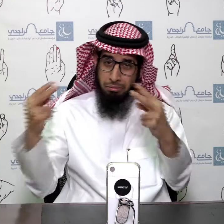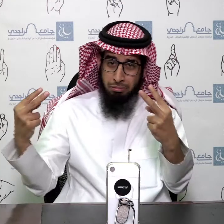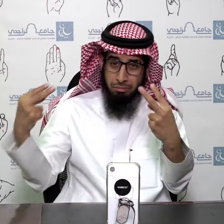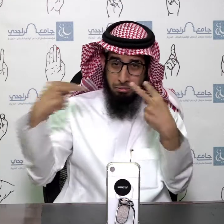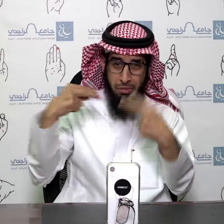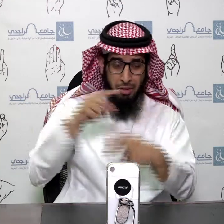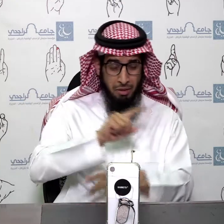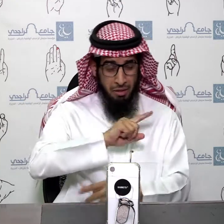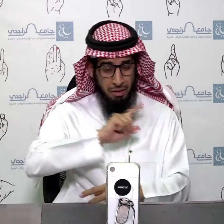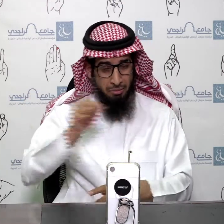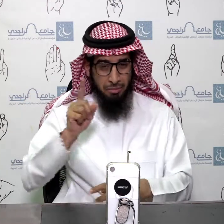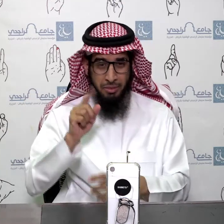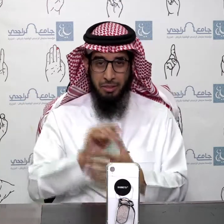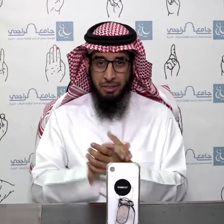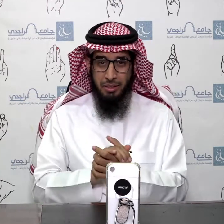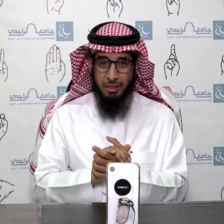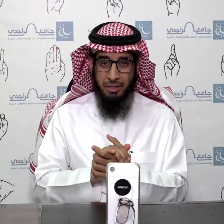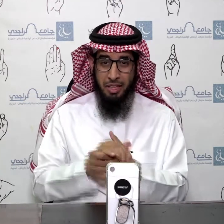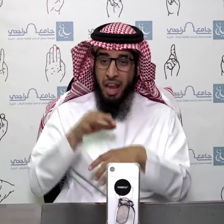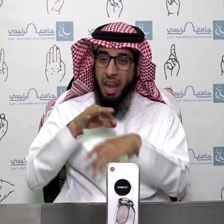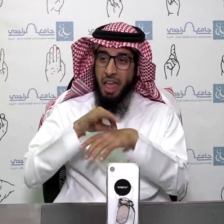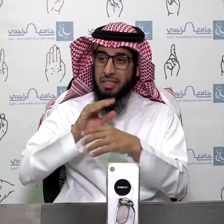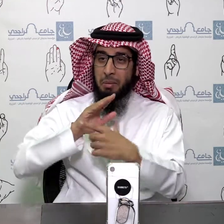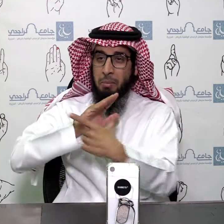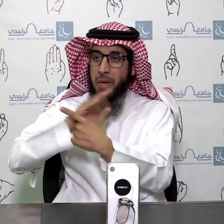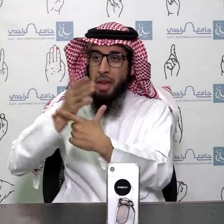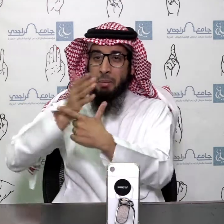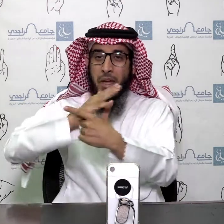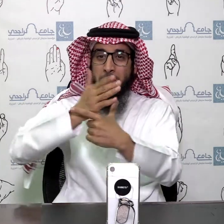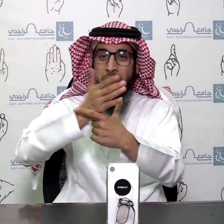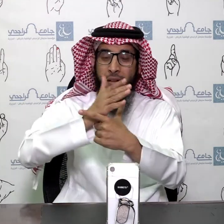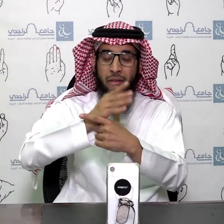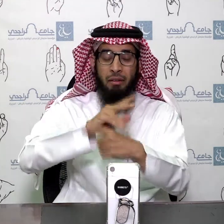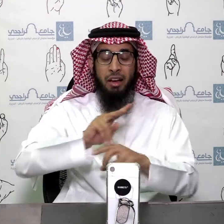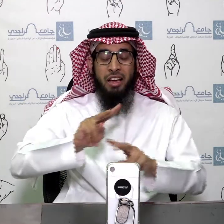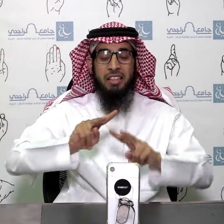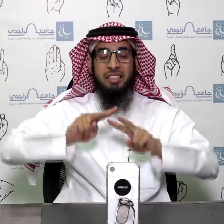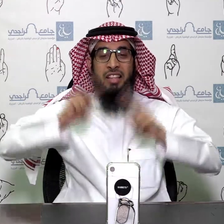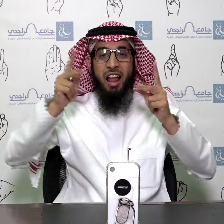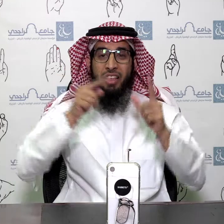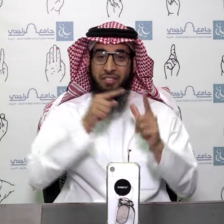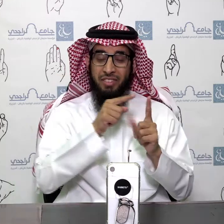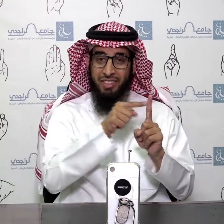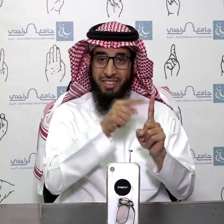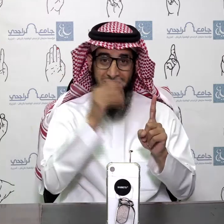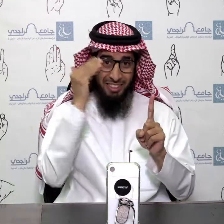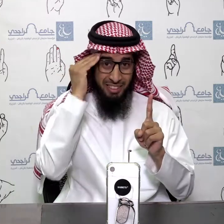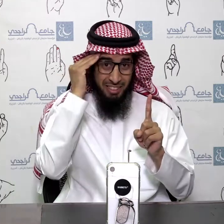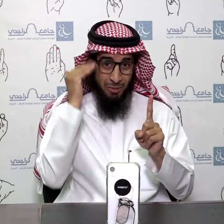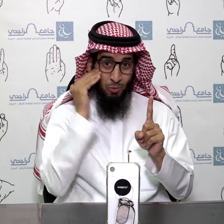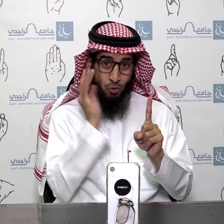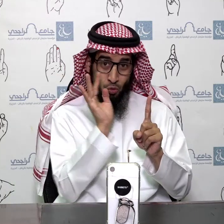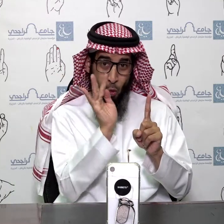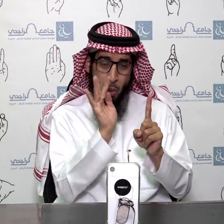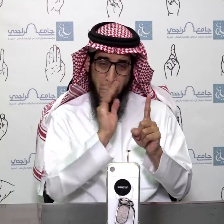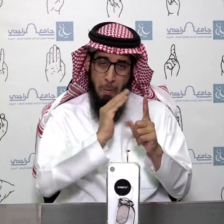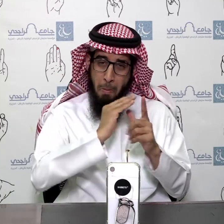غيرك كائنا من كان، وتعقد معها من الميثاق الغليظ ما تتحول